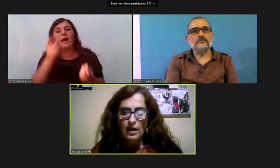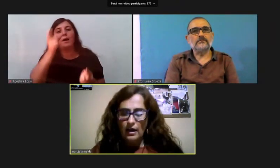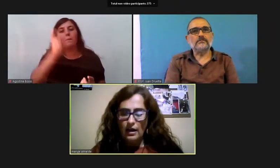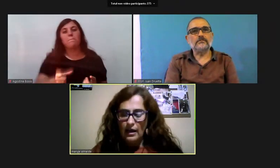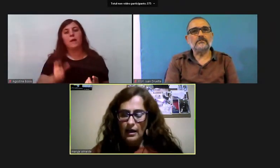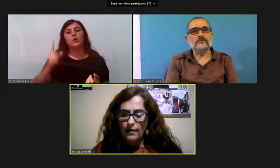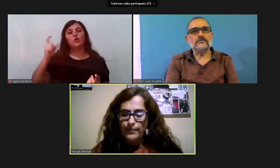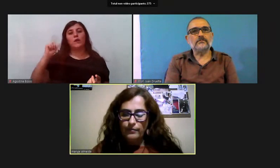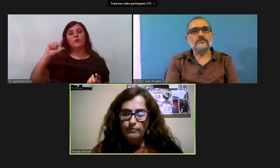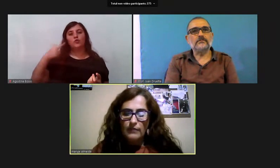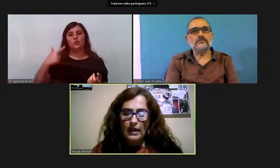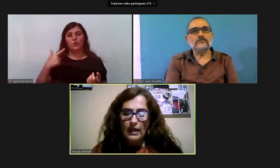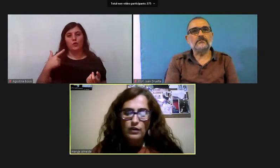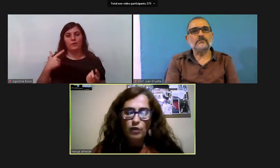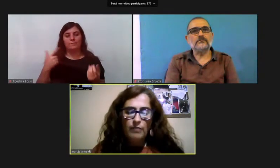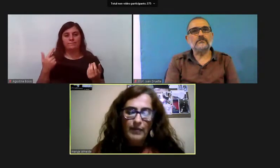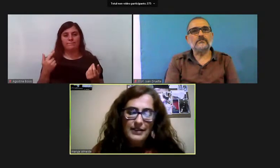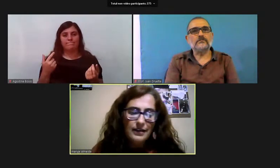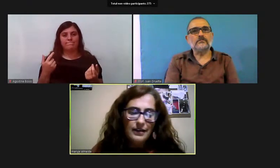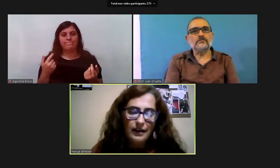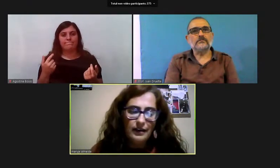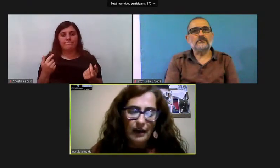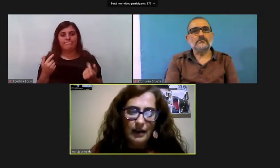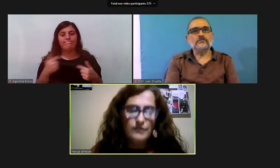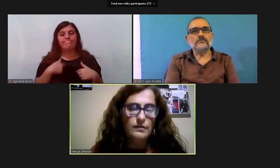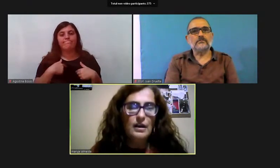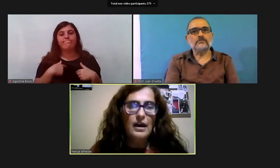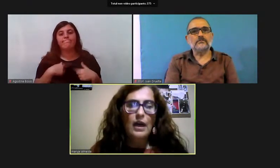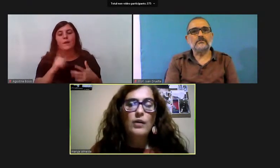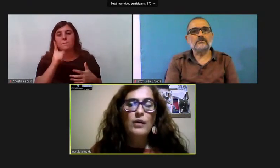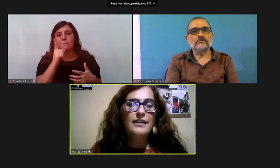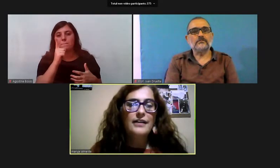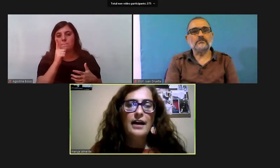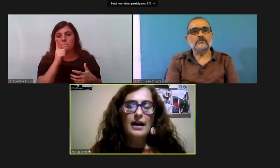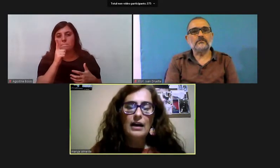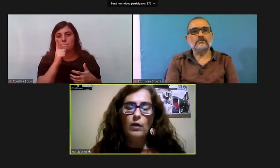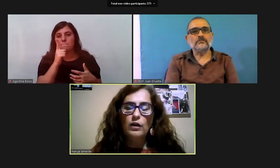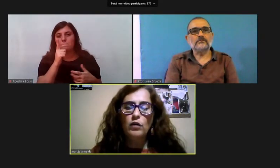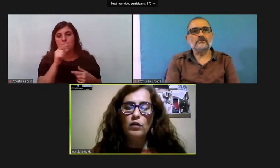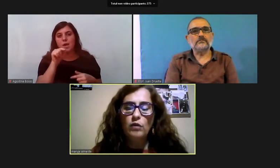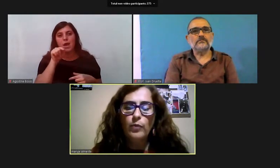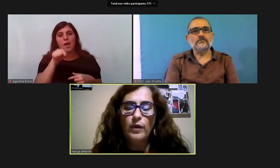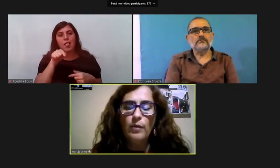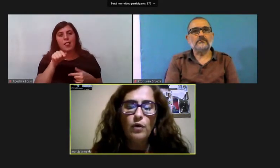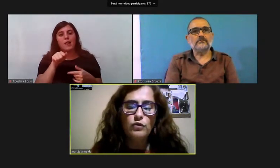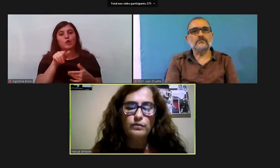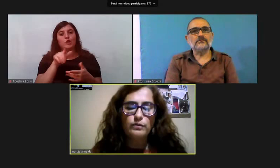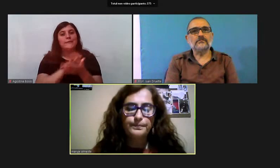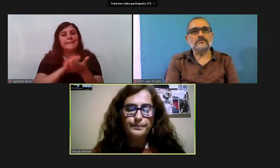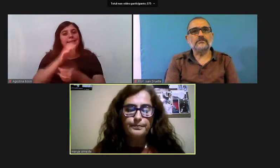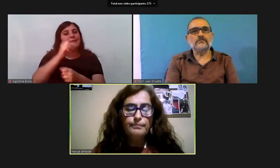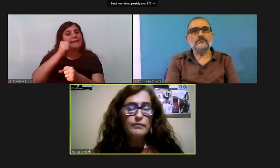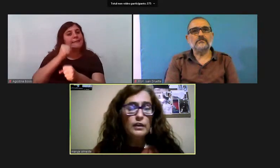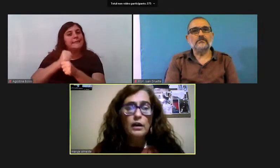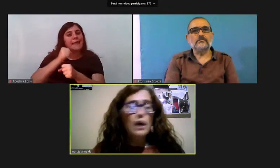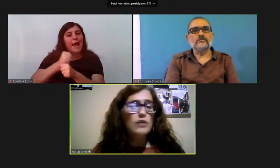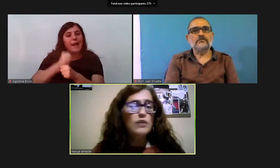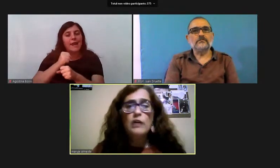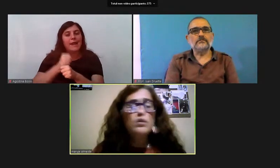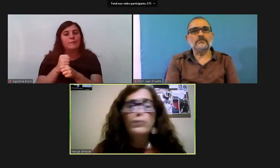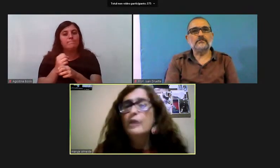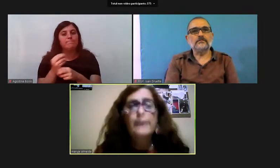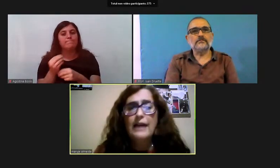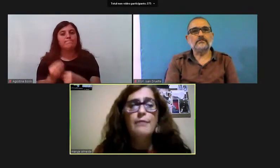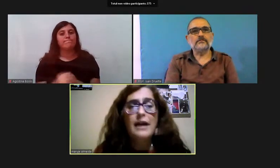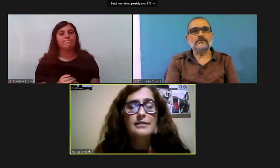¿sí? Esto me parece que es una tarea en la cual no podemos, o sea,